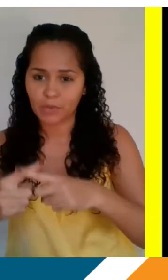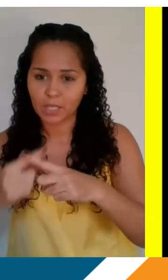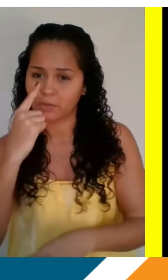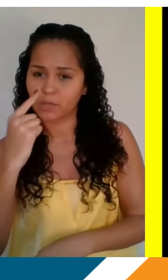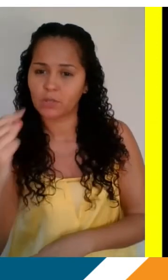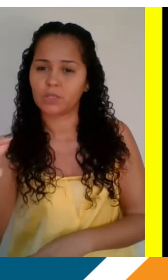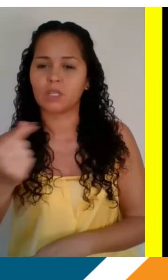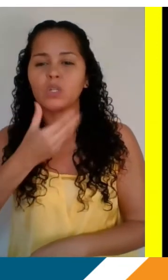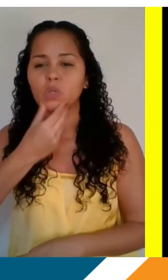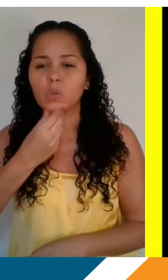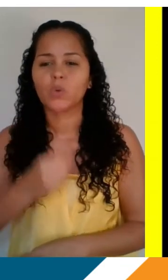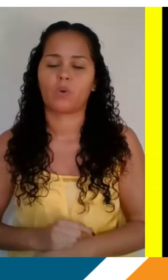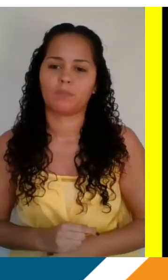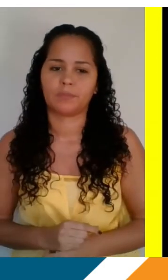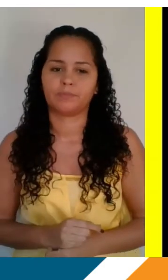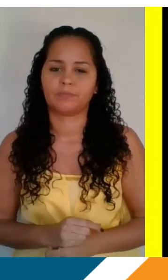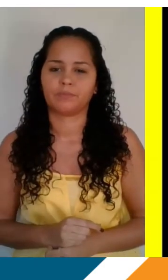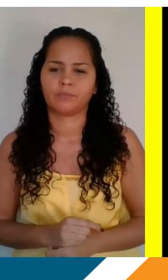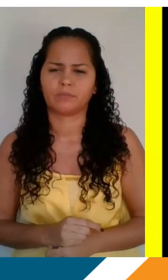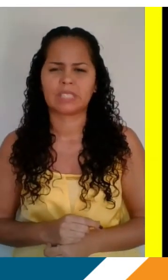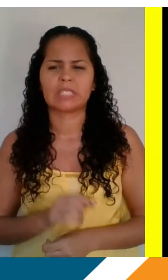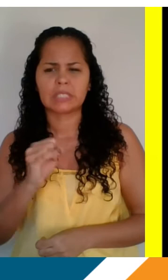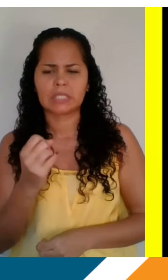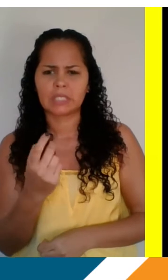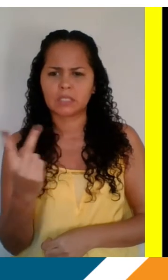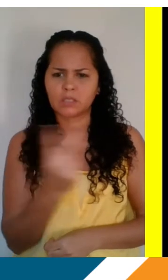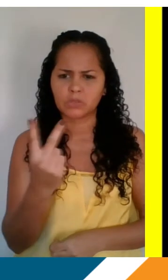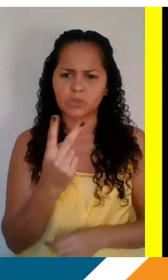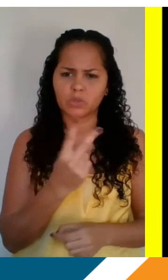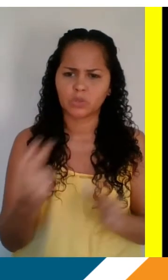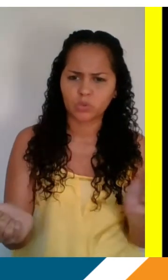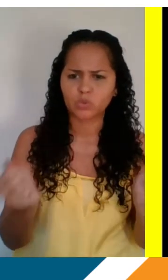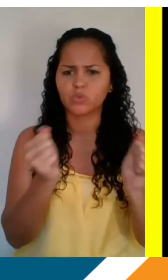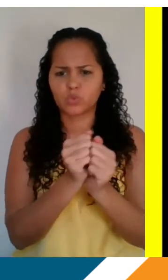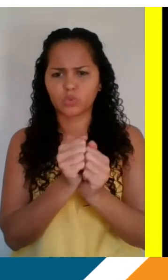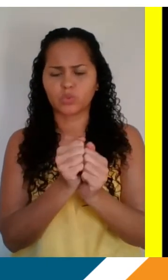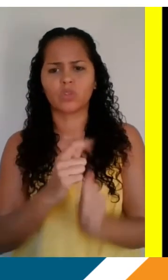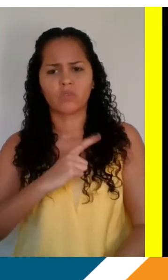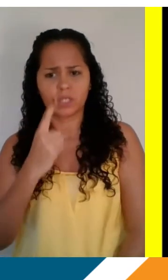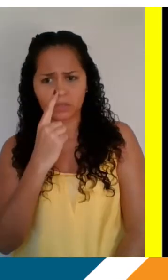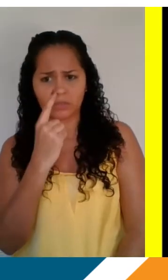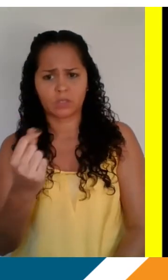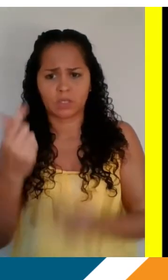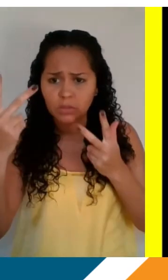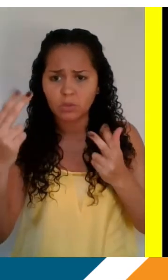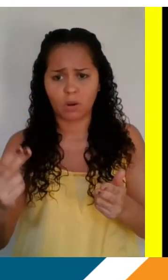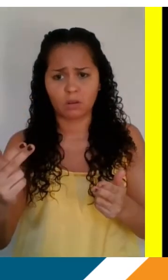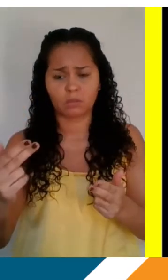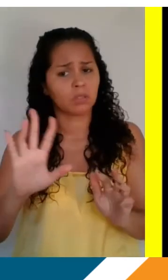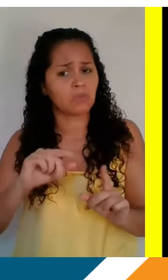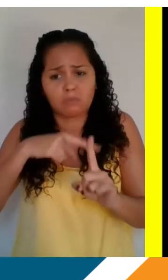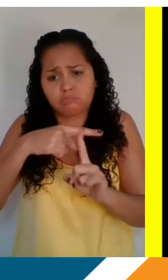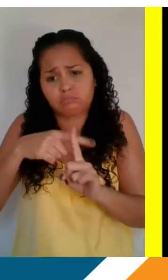do homem, igual aqui. Se esses dois, né, vão caminhar juntos, eles vão ter a mesma velocidade. Então, aqui eu só